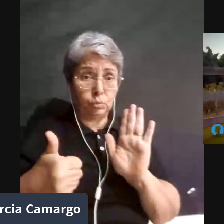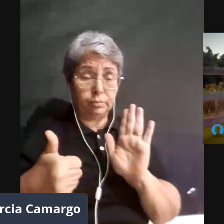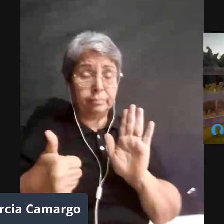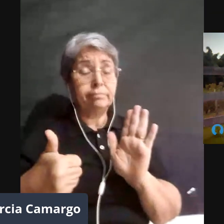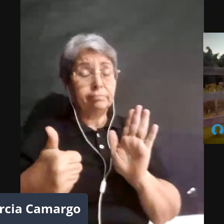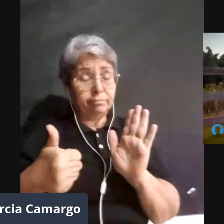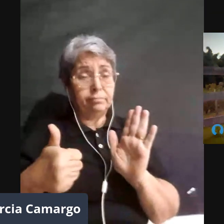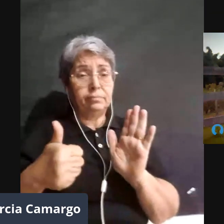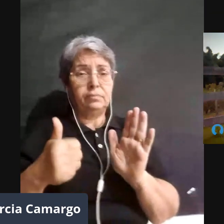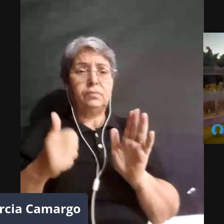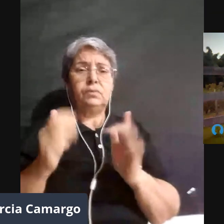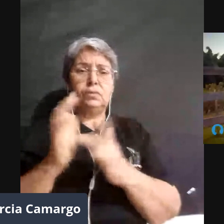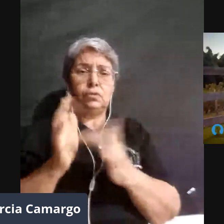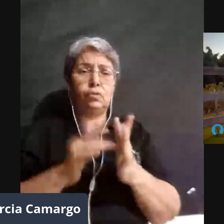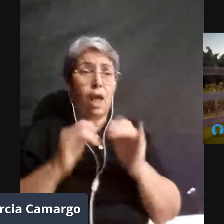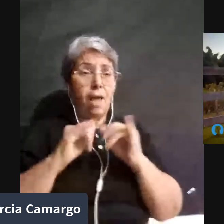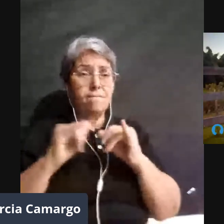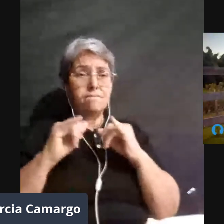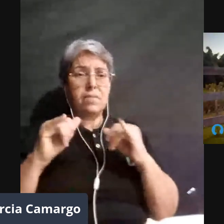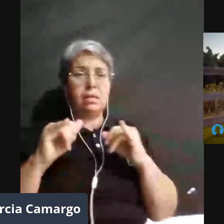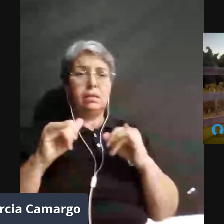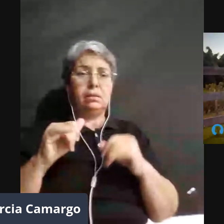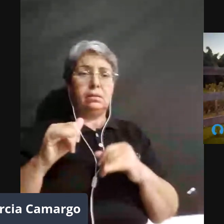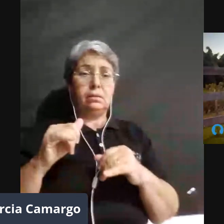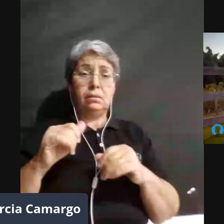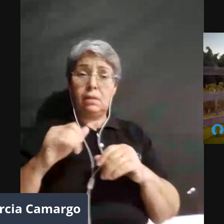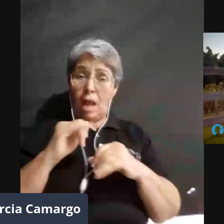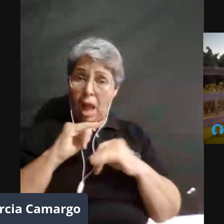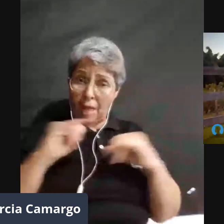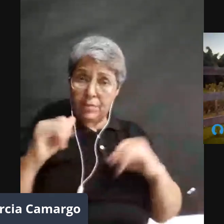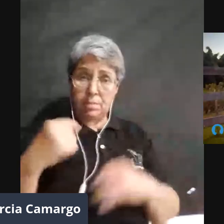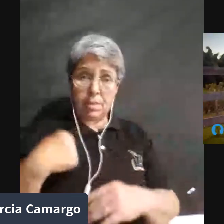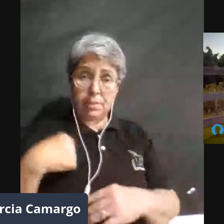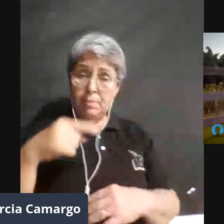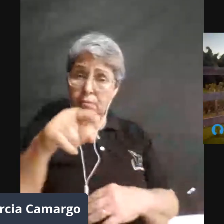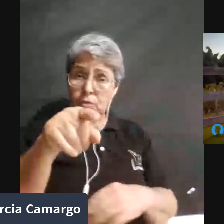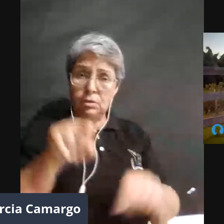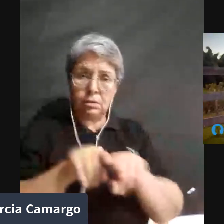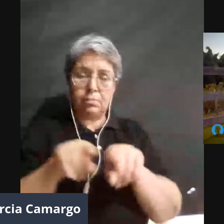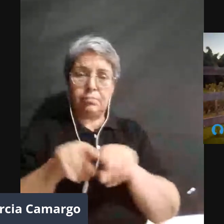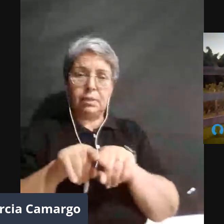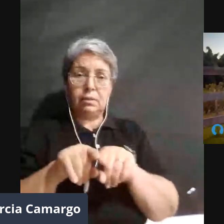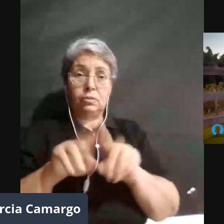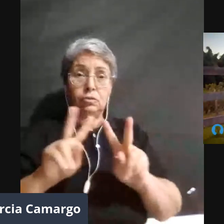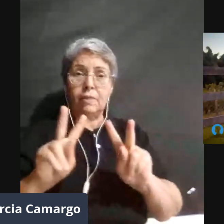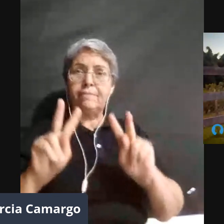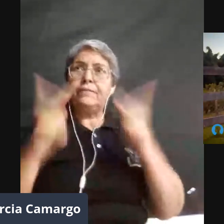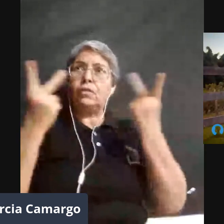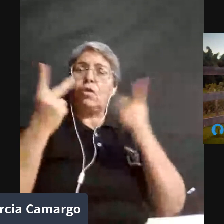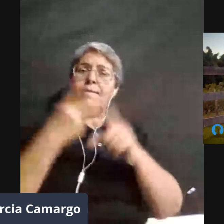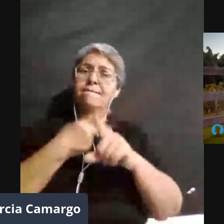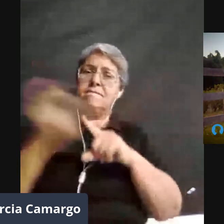ainda à igreja de Laodiceia, a mim e a você, que devemos vencer assim como também ele venceu.